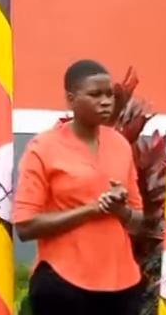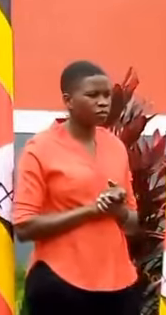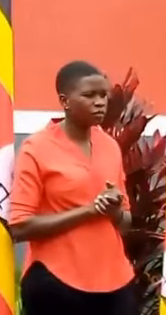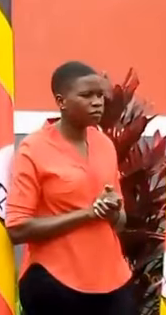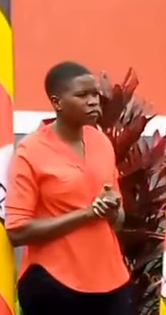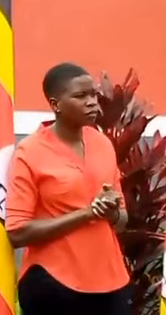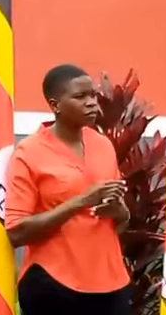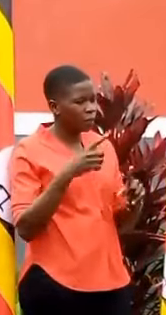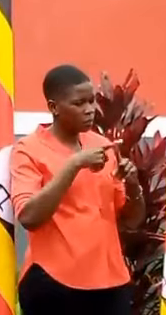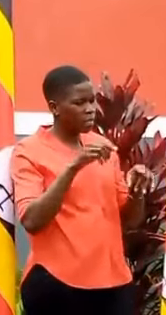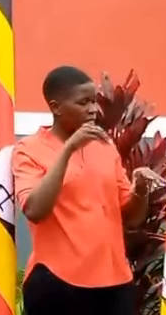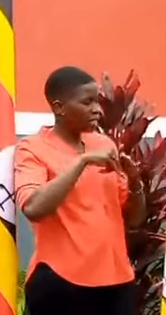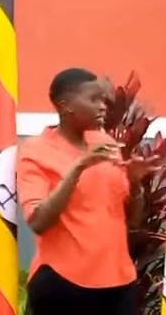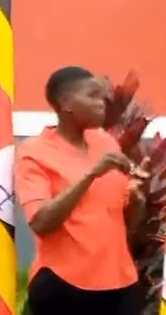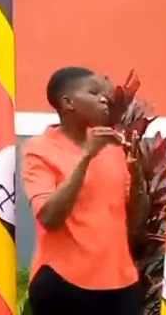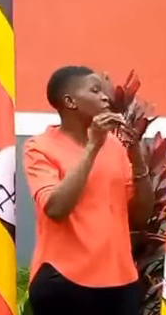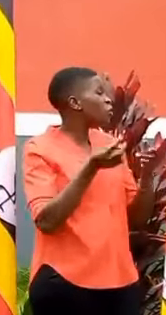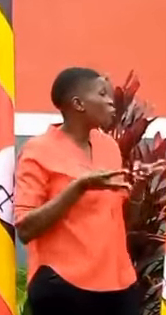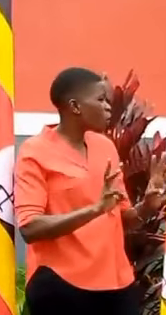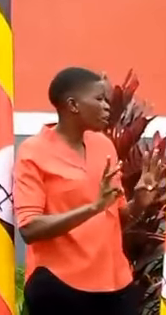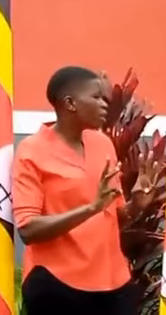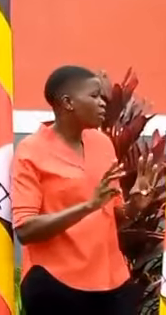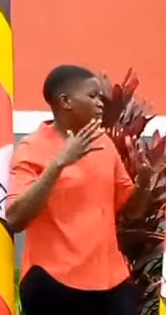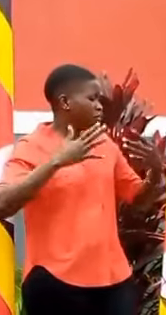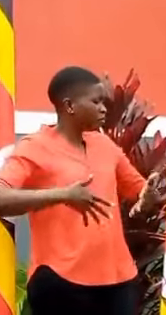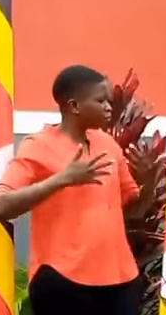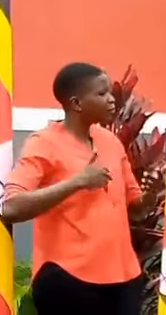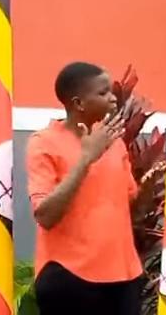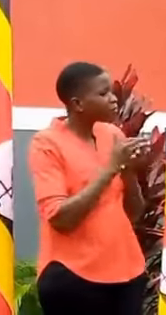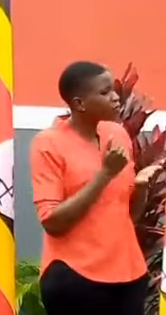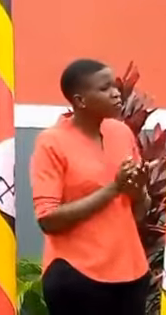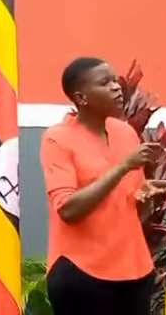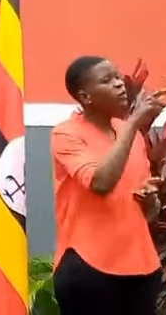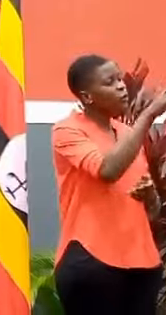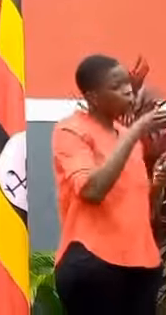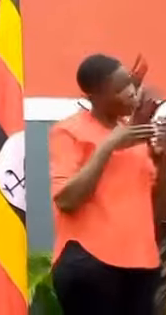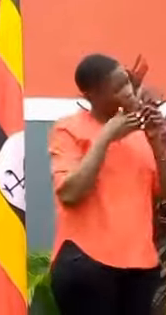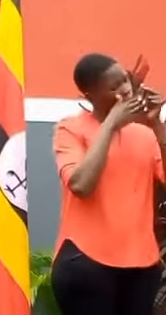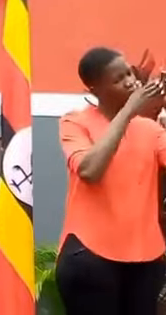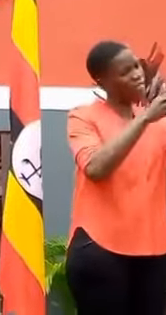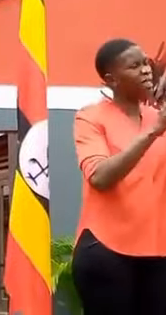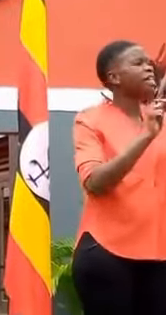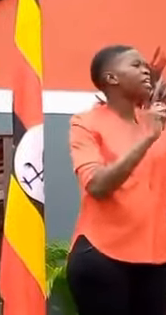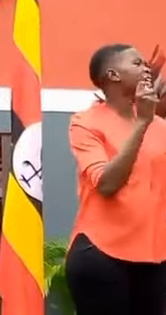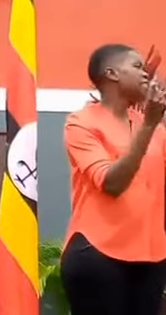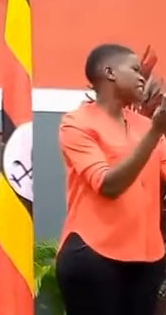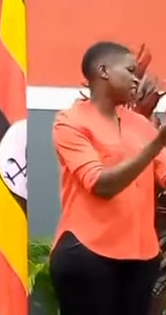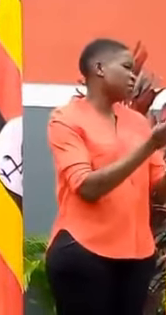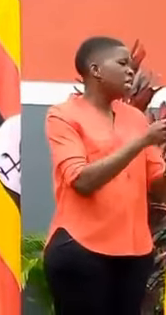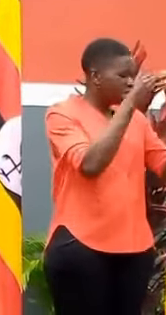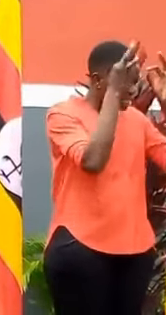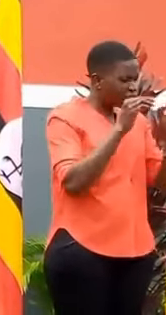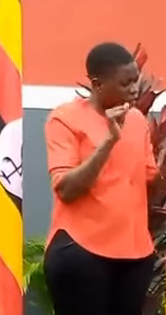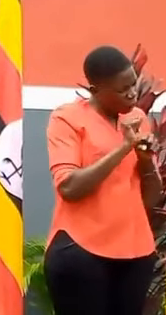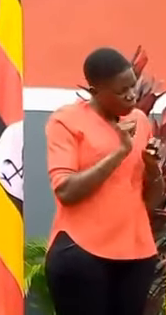Naye ku mulundi guno ate ndi musanyufu nnyo nti gwe ne bw'okulembedde musaze wate tukolagane even more